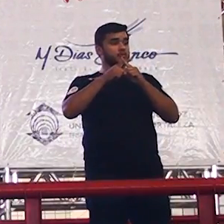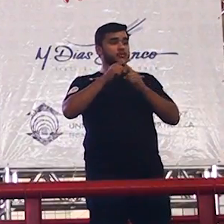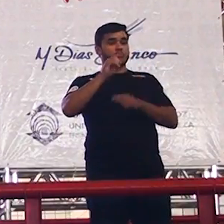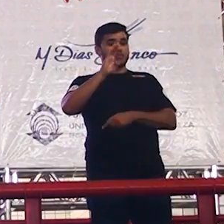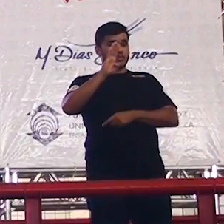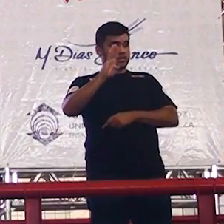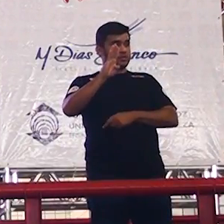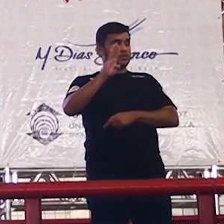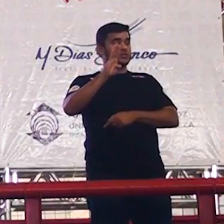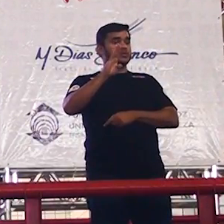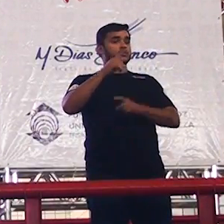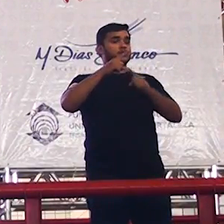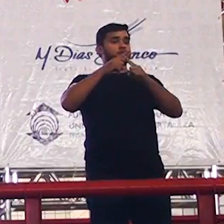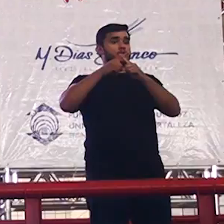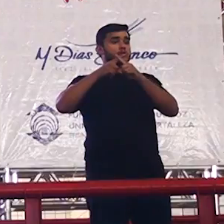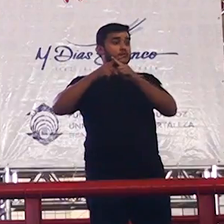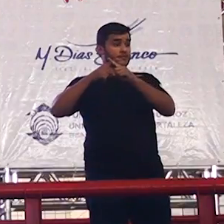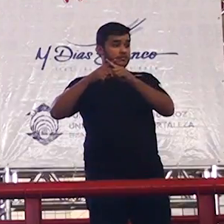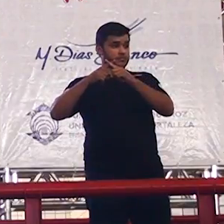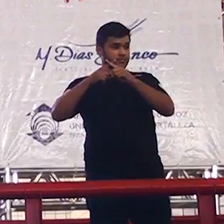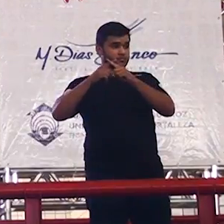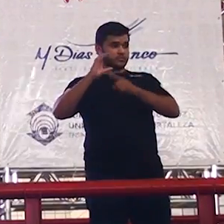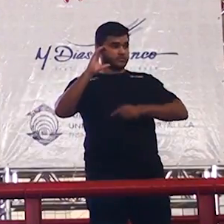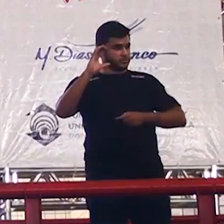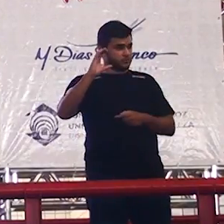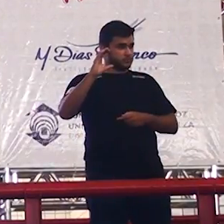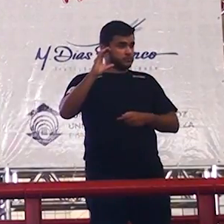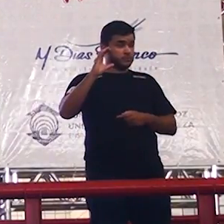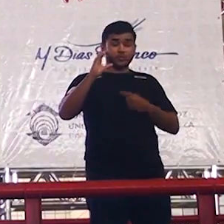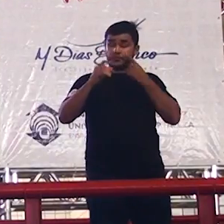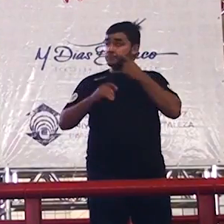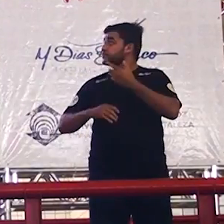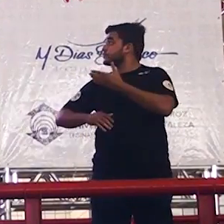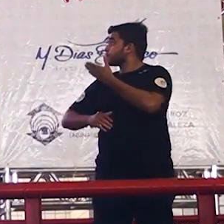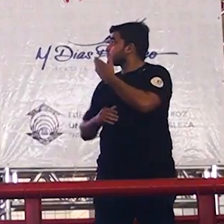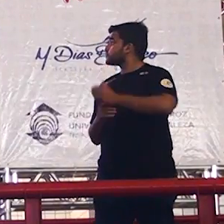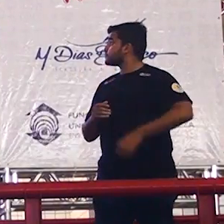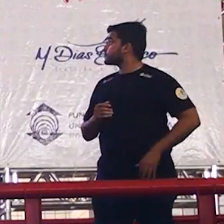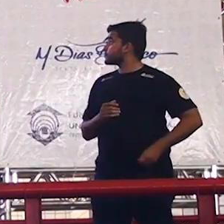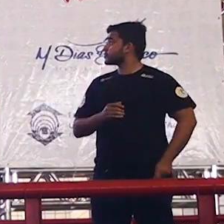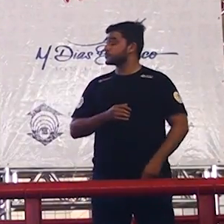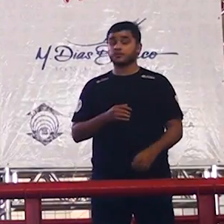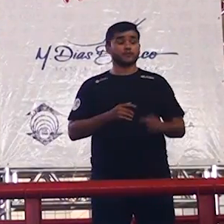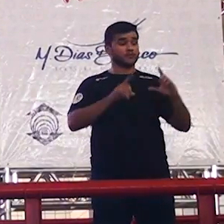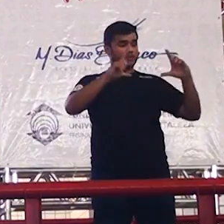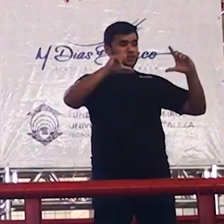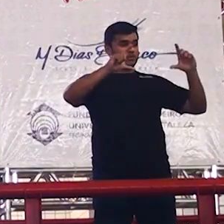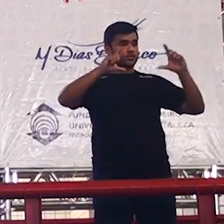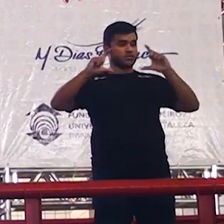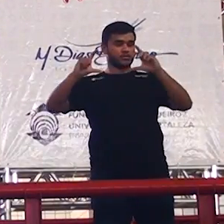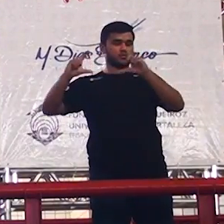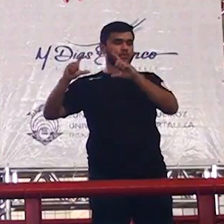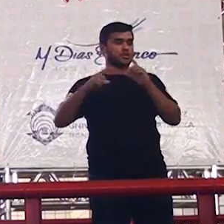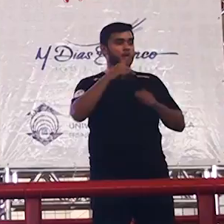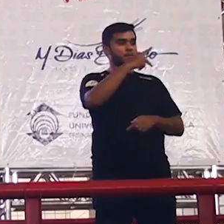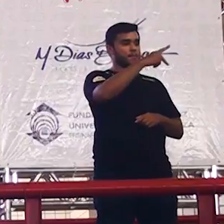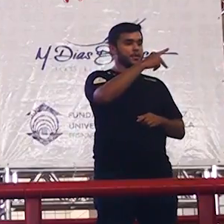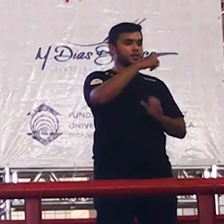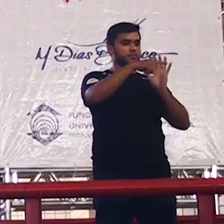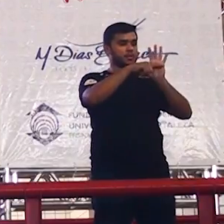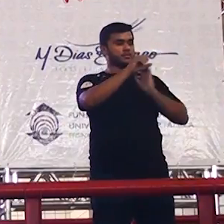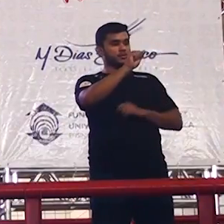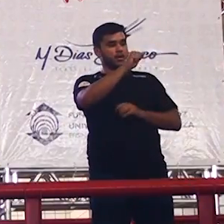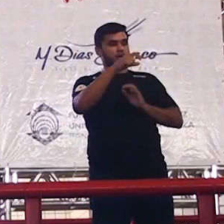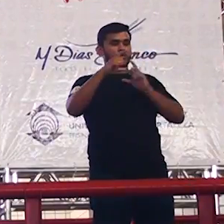B, que multiplica P menos C. E aí tem um problema que o aluno erra. Atenção agora.